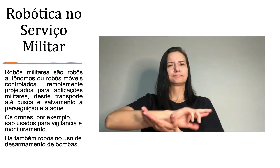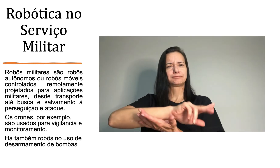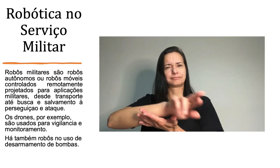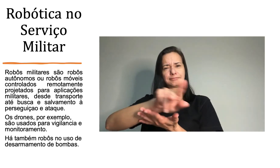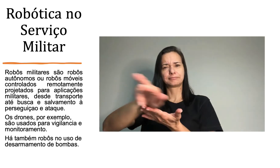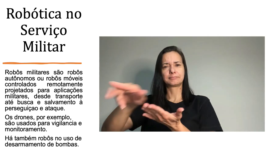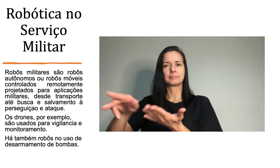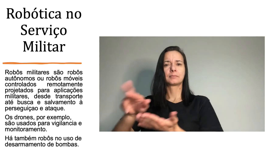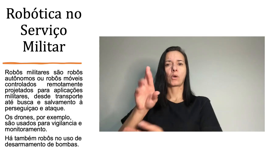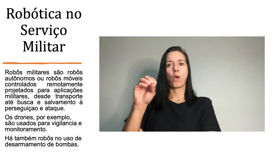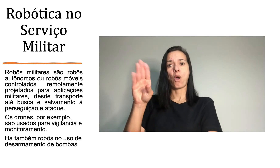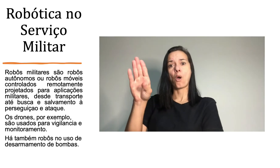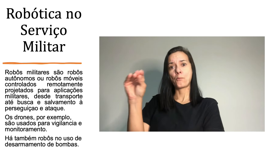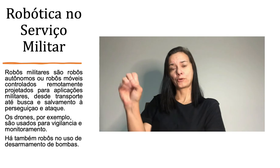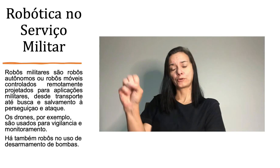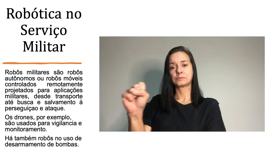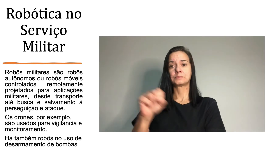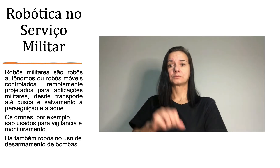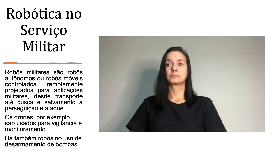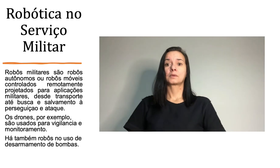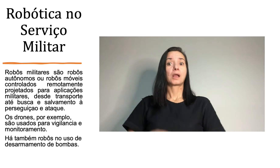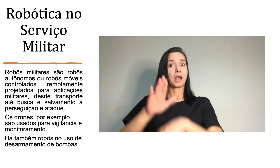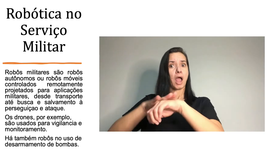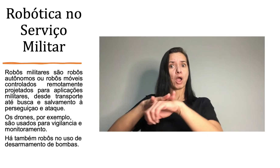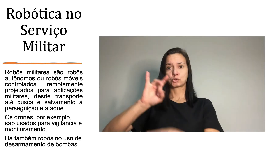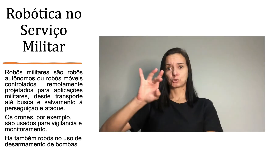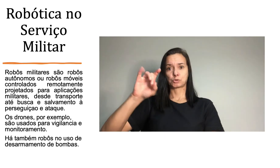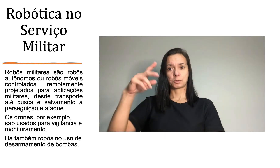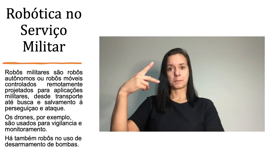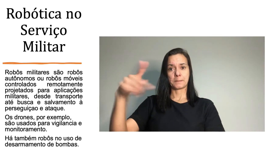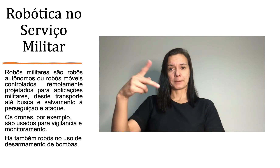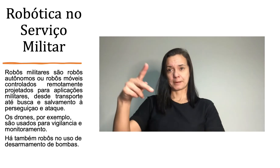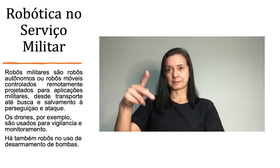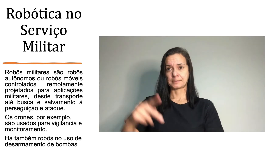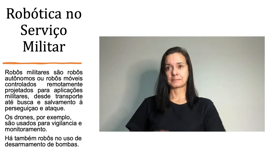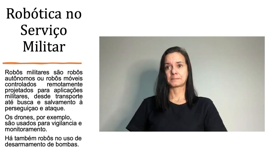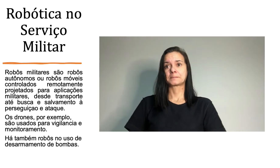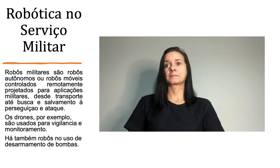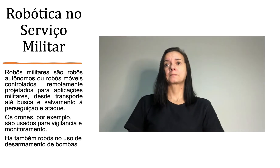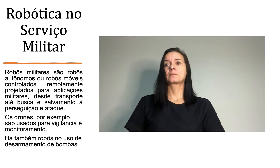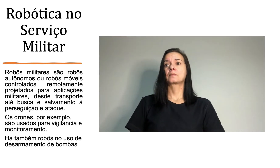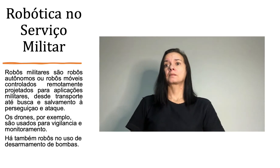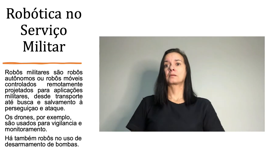Os robôs militares são diversos os tipos.